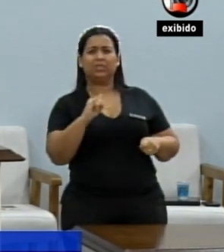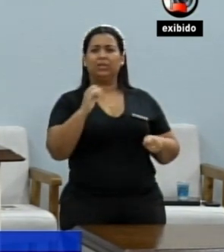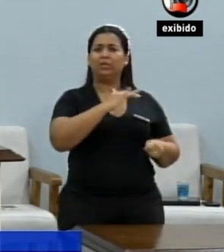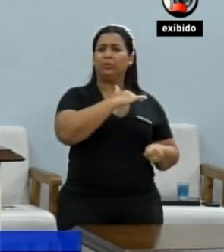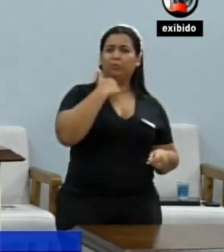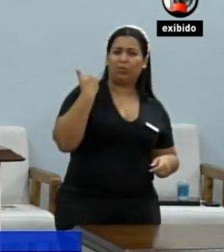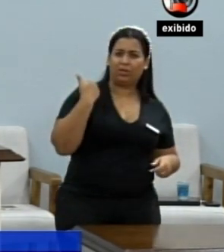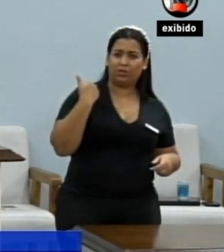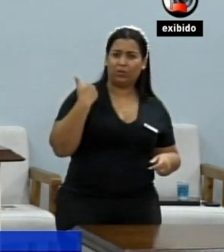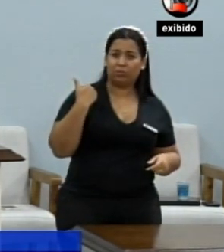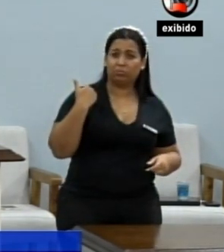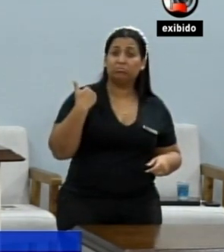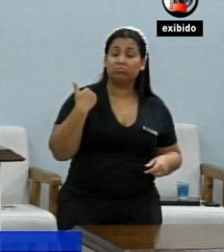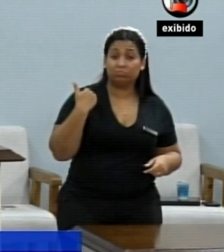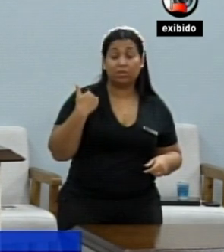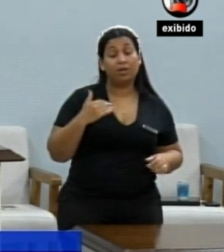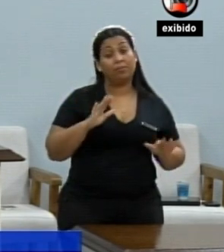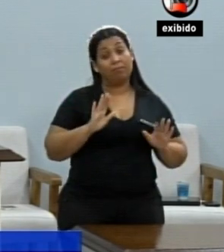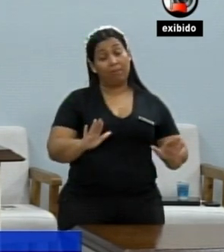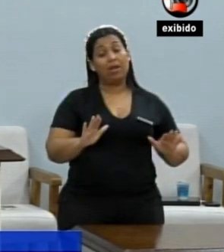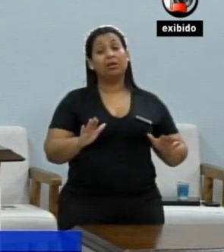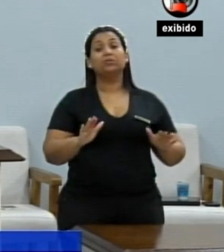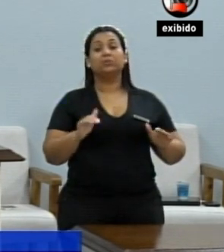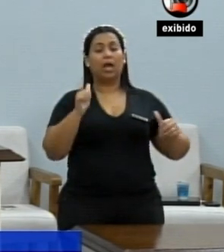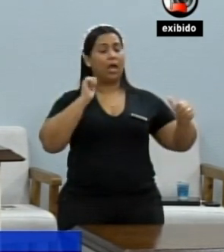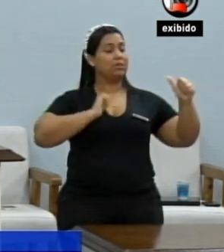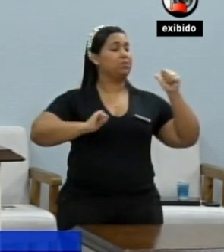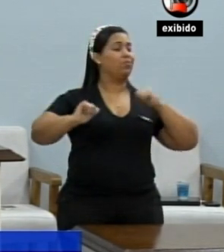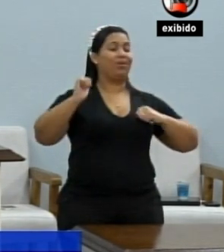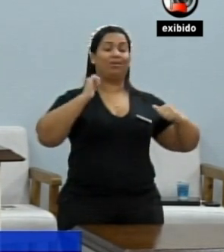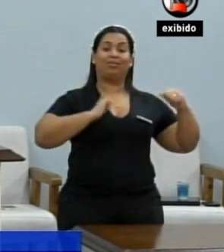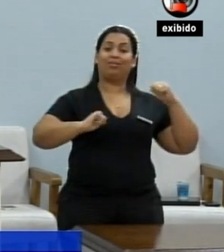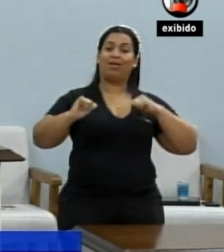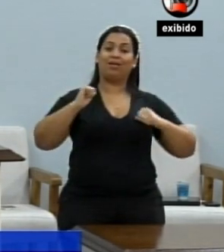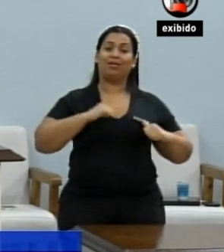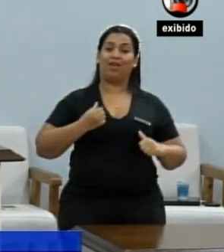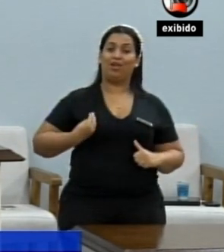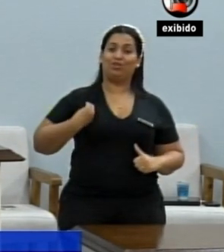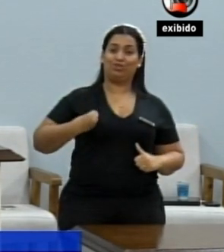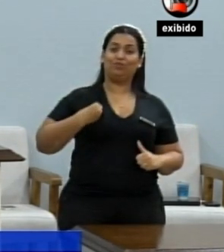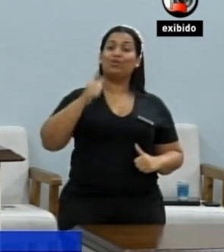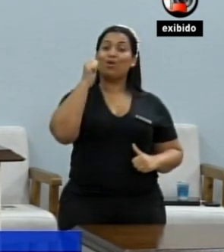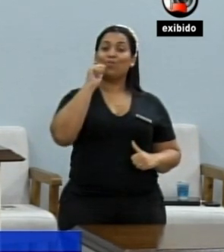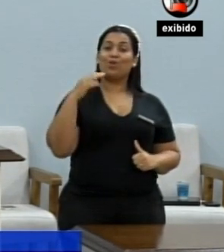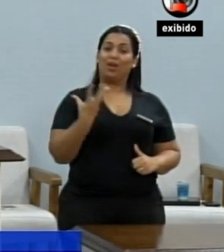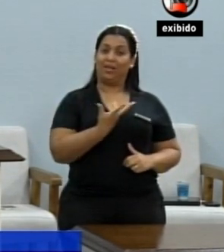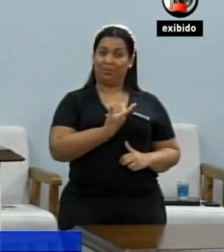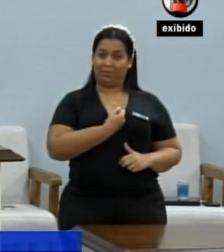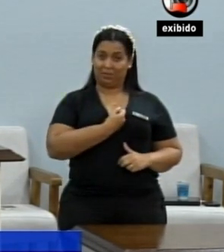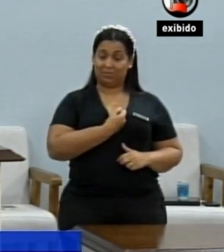nessa idade. Pois essa é a expectativa de vida de uma mulher trans nesse país.